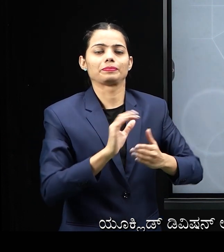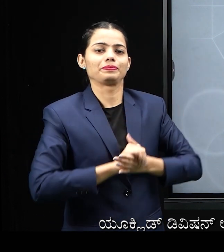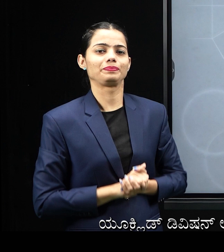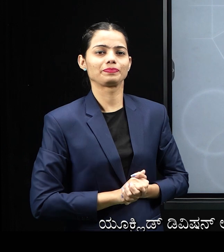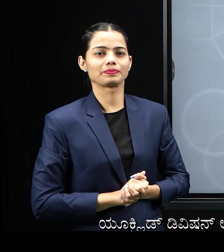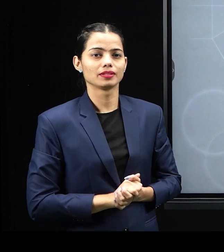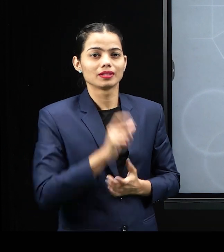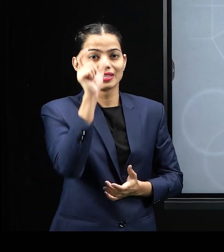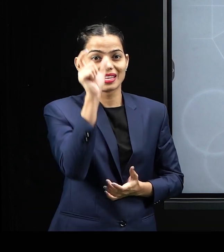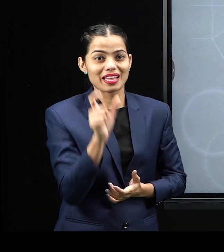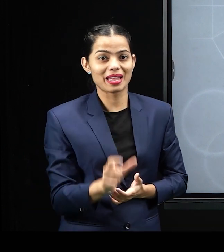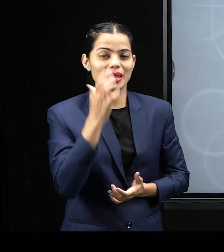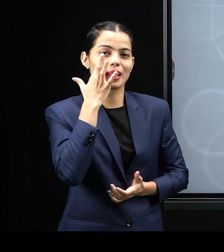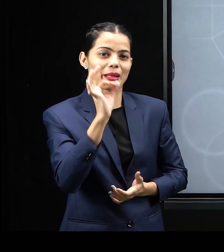ಕಂಡುಹಿಡಿಯಲು. ಈ ಪಾಠದ ಪ್ರಮುಖ ಪದಗಳು: